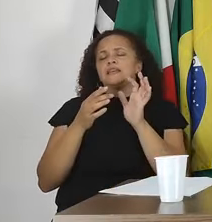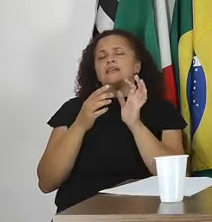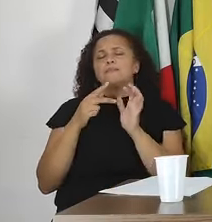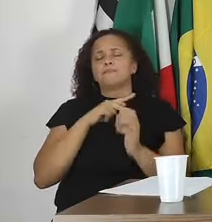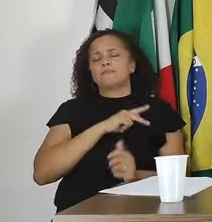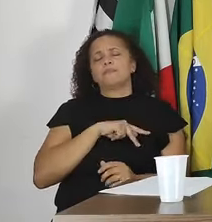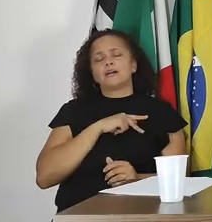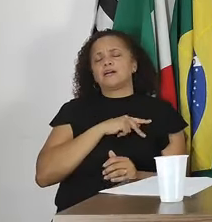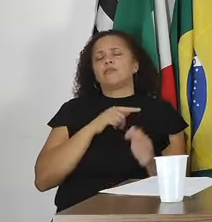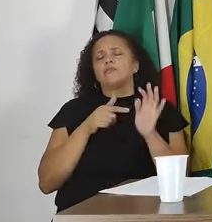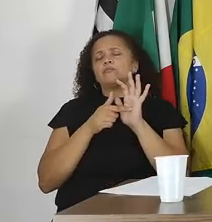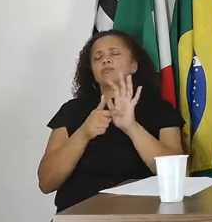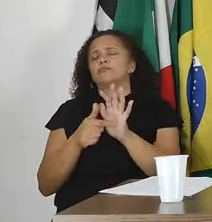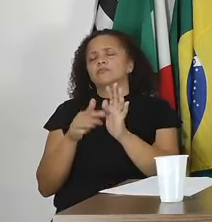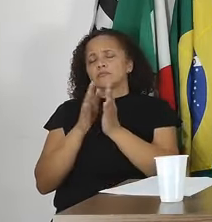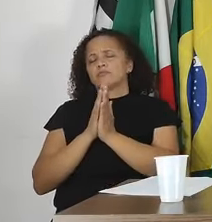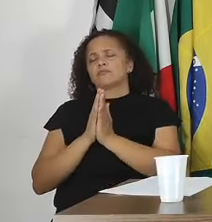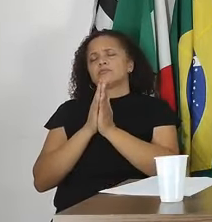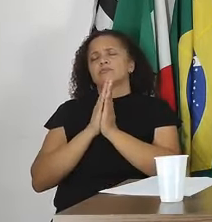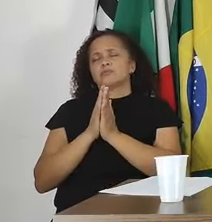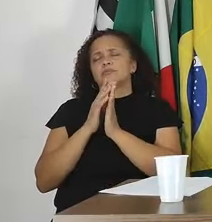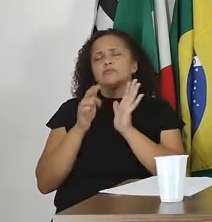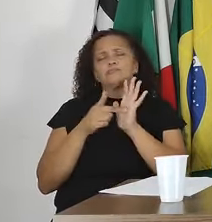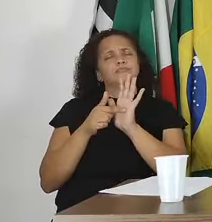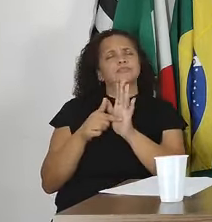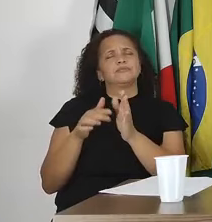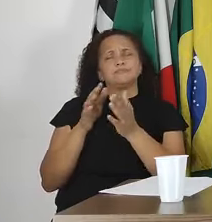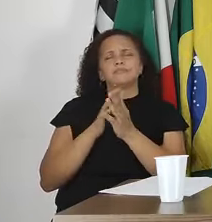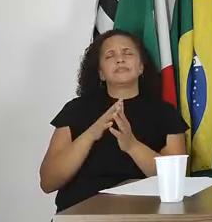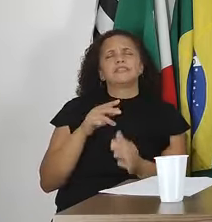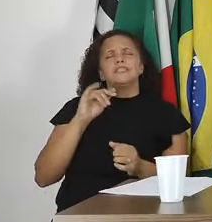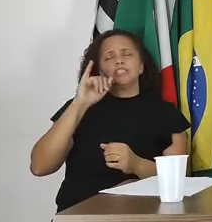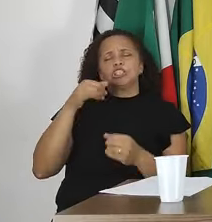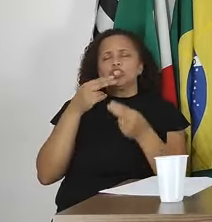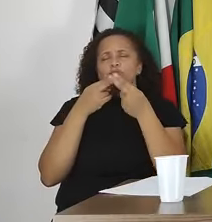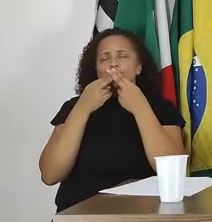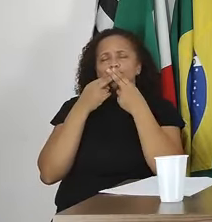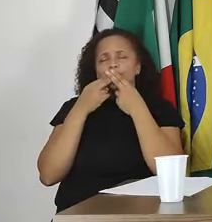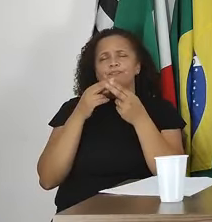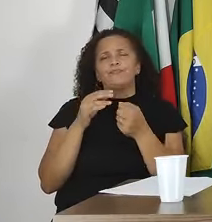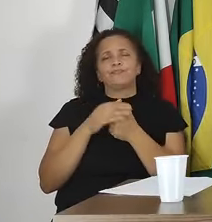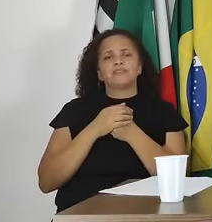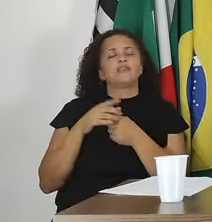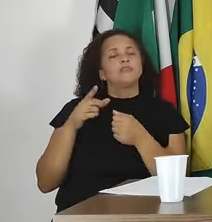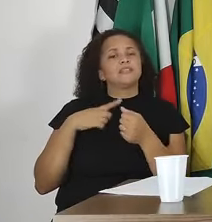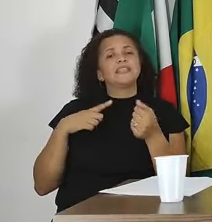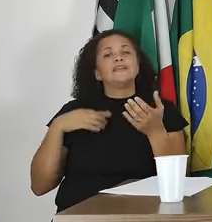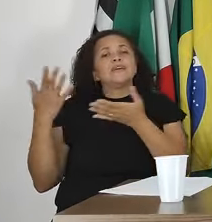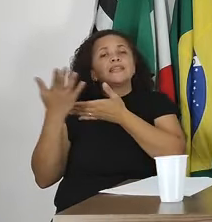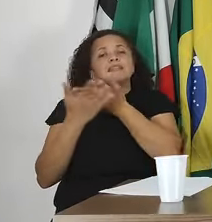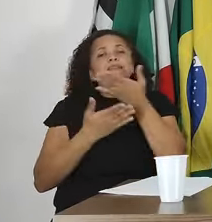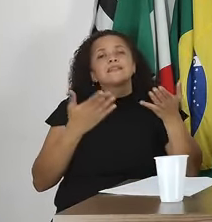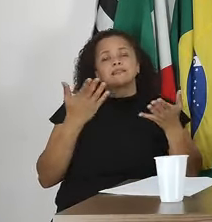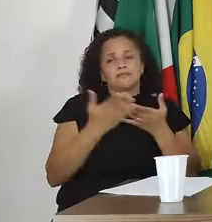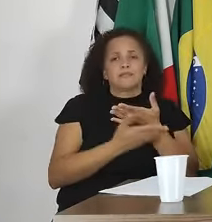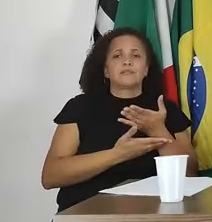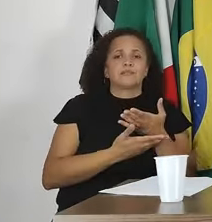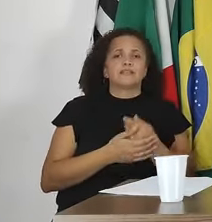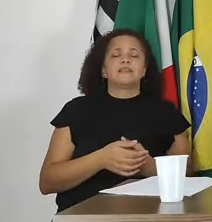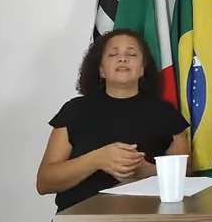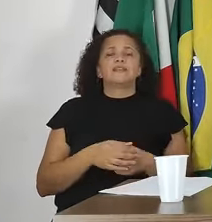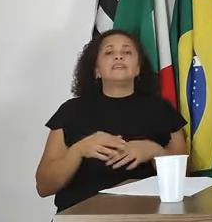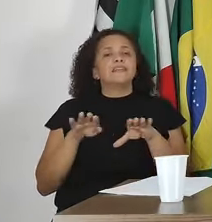Paulo foi orar em línguas, Paulo foi jejuar. Então ele mudou, né? Que esse também seja o nosso